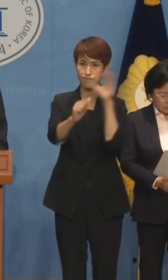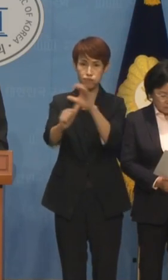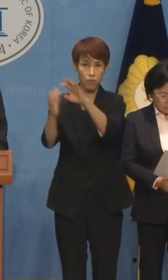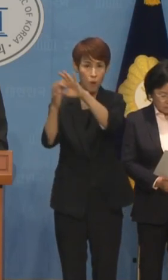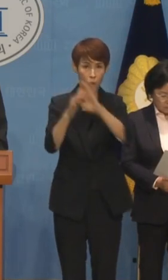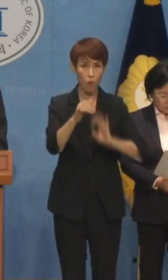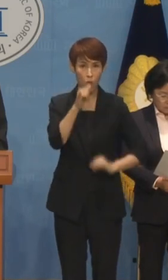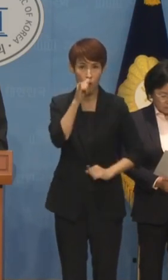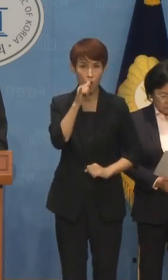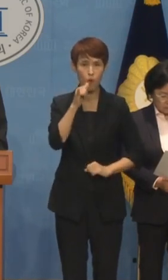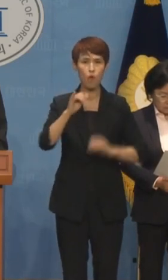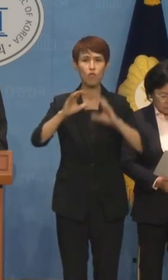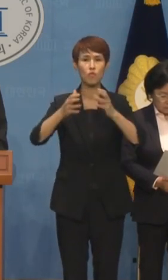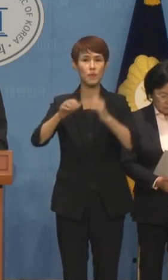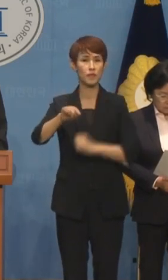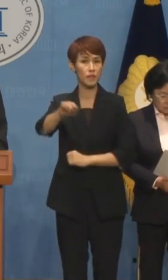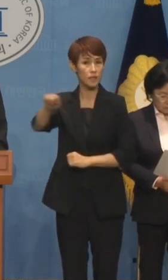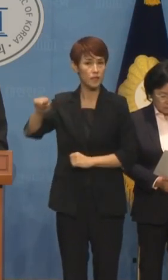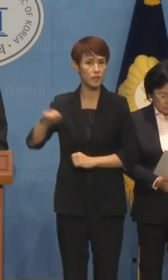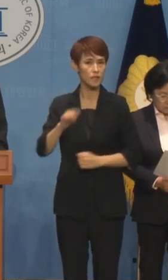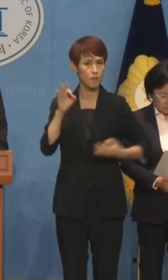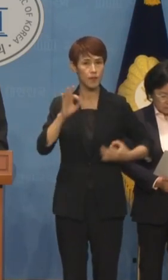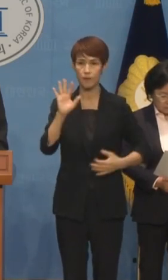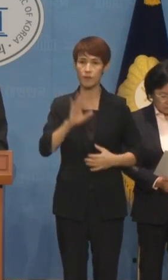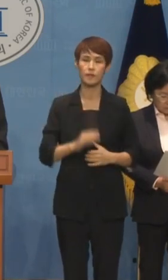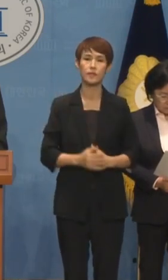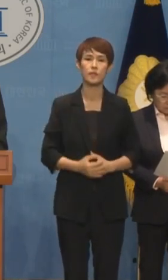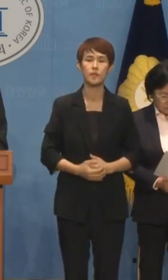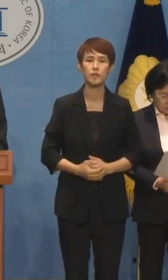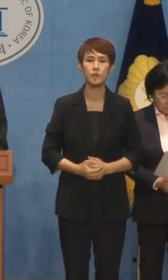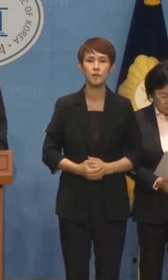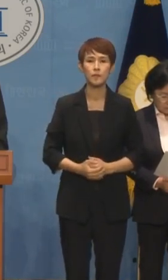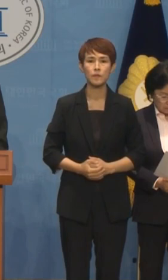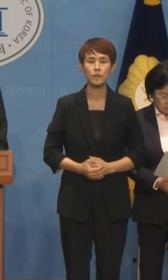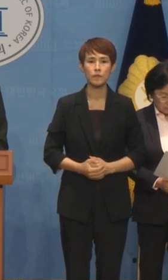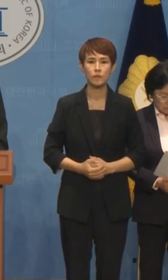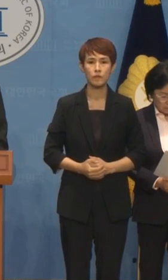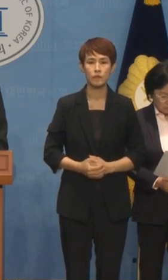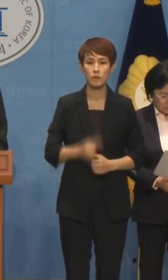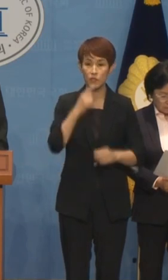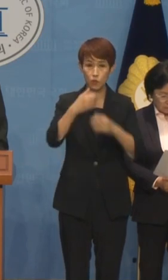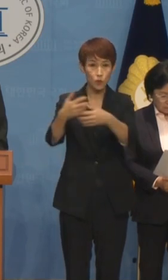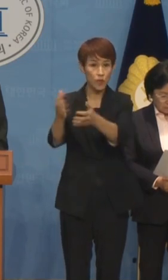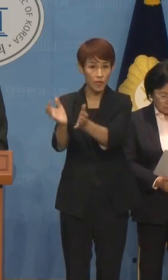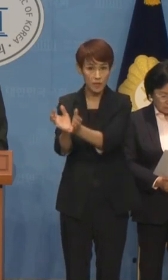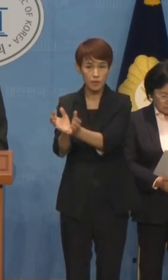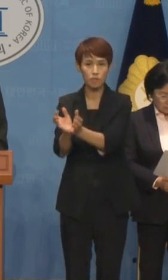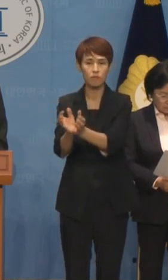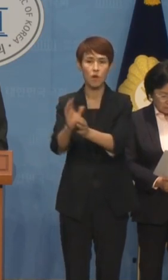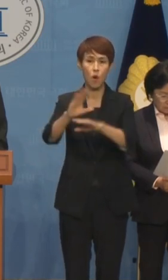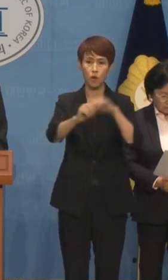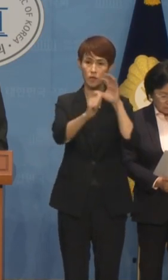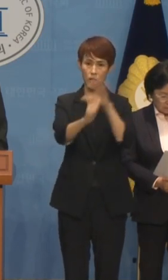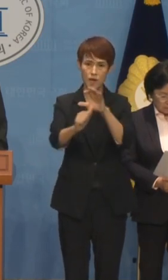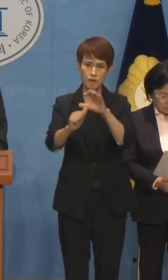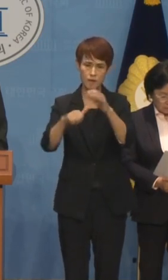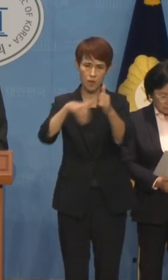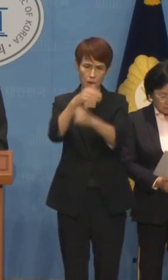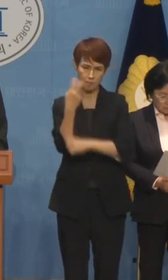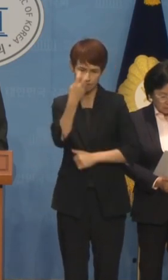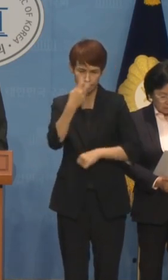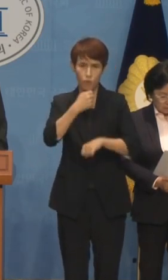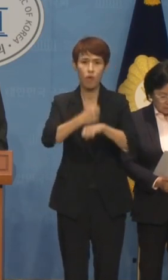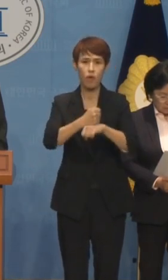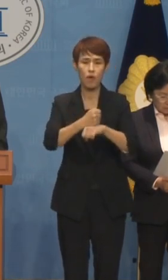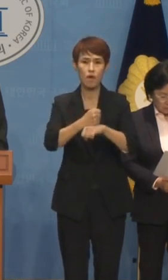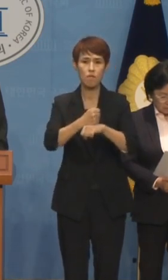계속한다면 국민들께서 용납하지 않으실 것입니다. 민주당은 언론 장악의 진상을 규명하고